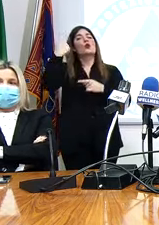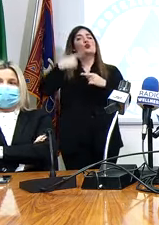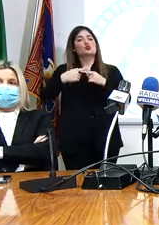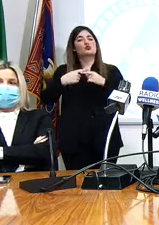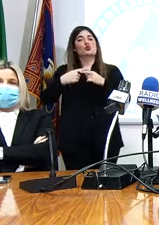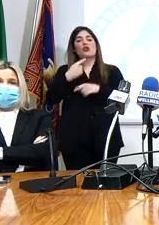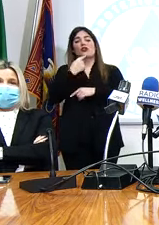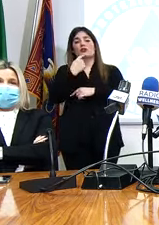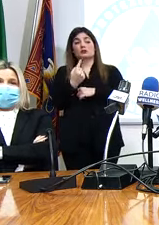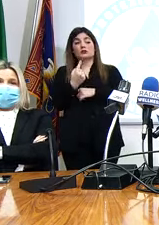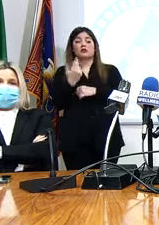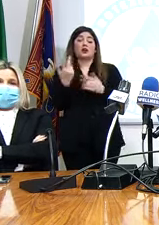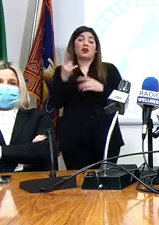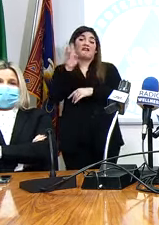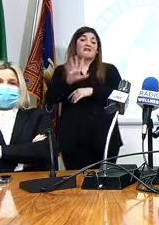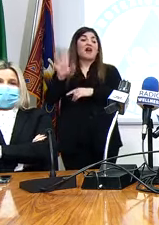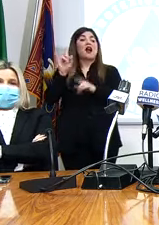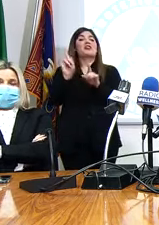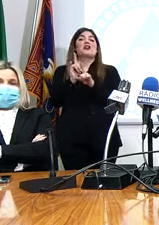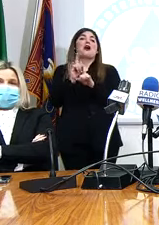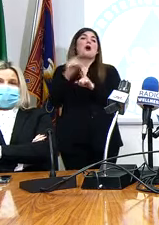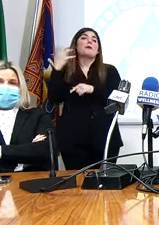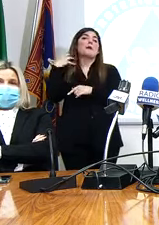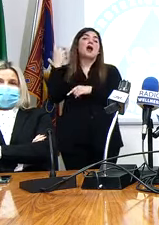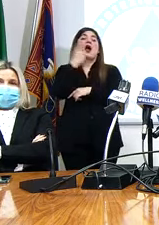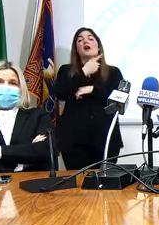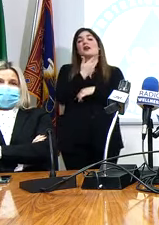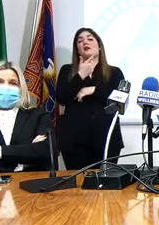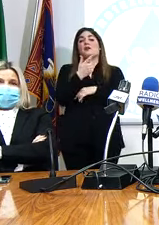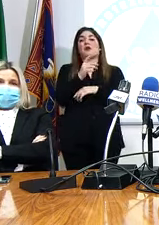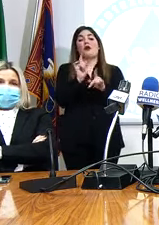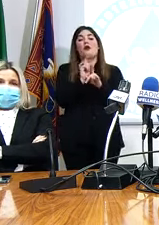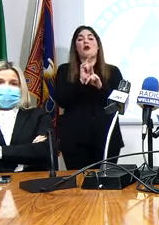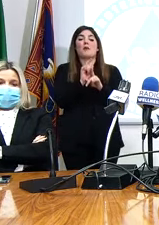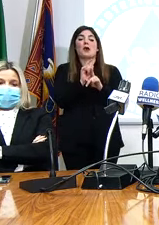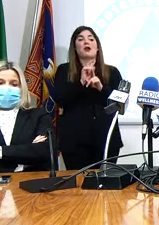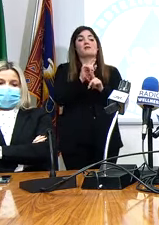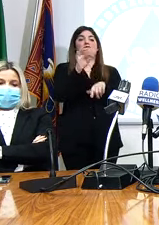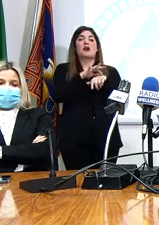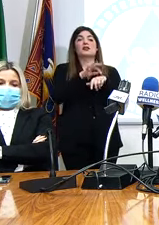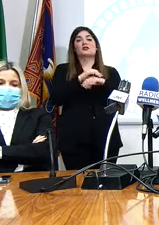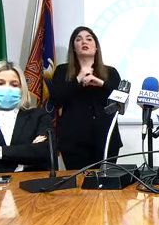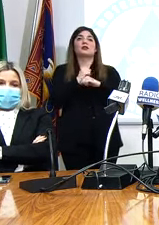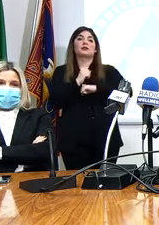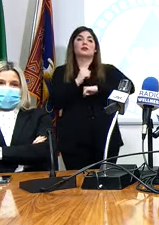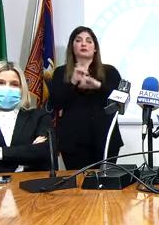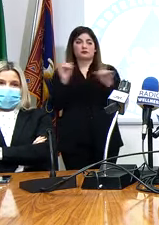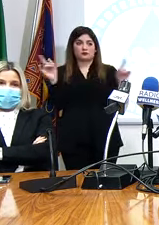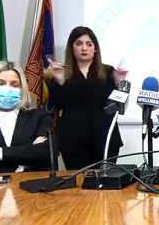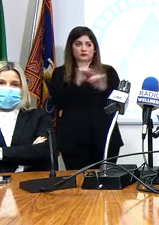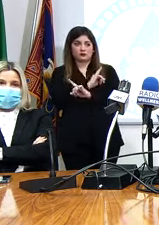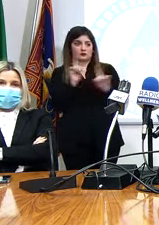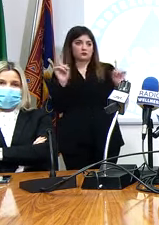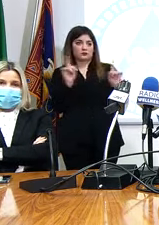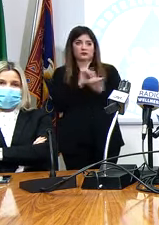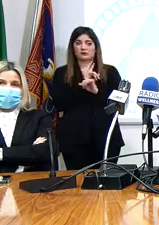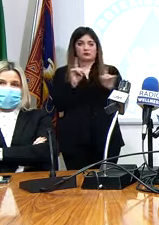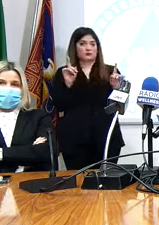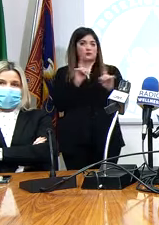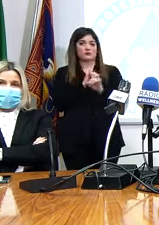carico tutti i pazienti. Infatti voi non avete fatto un articolo di giornale, un servizio televisivo nel quale avete raccontato la storia di un paziente